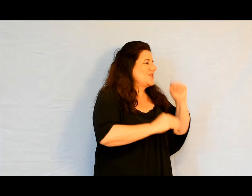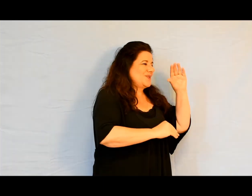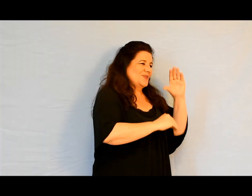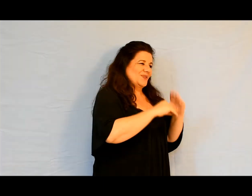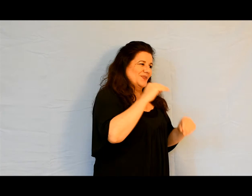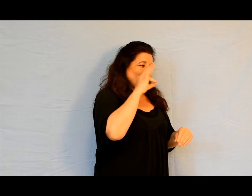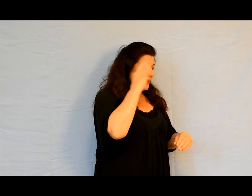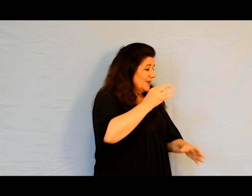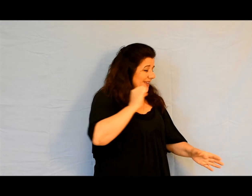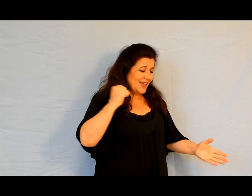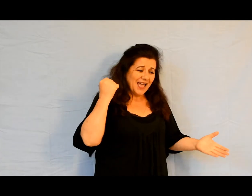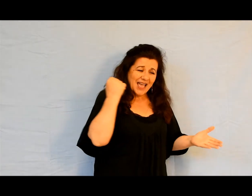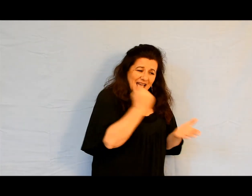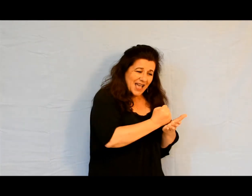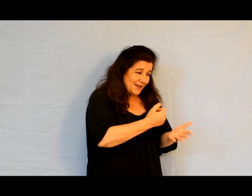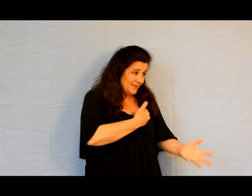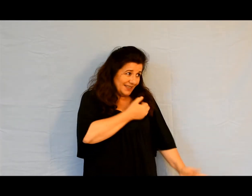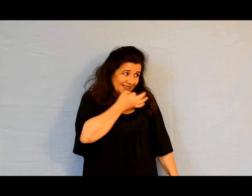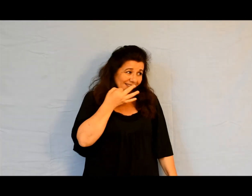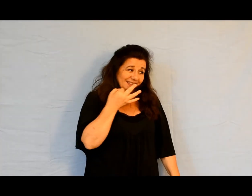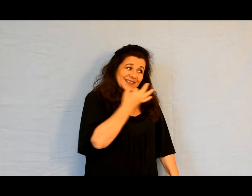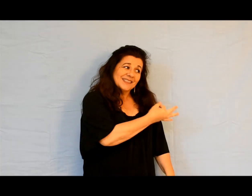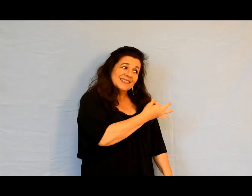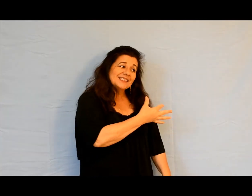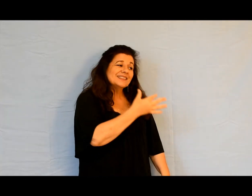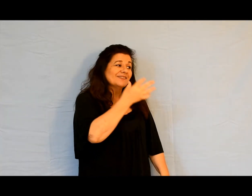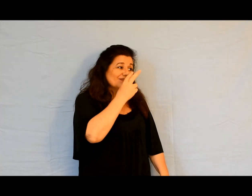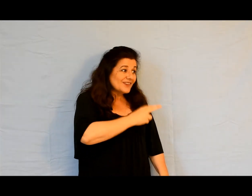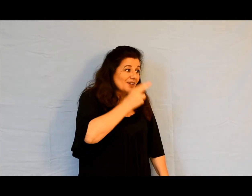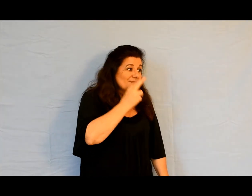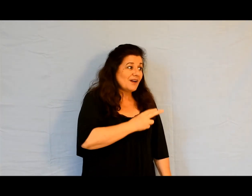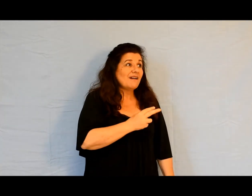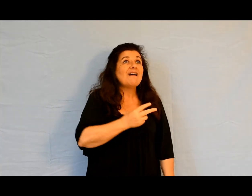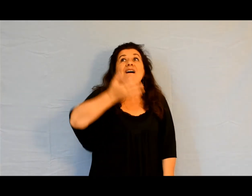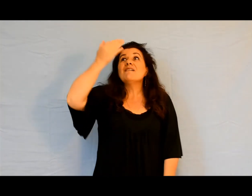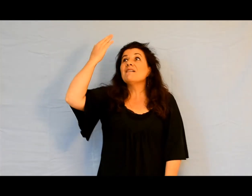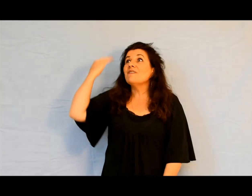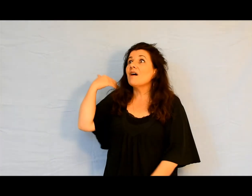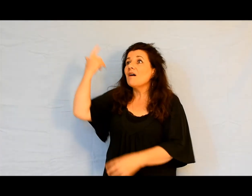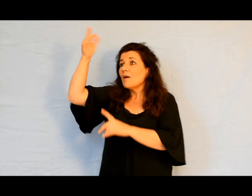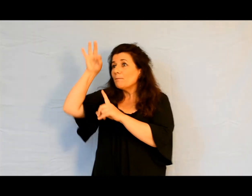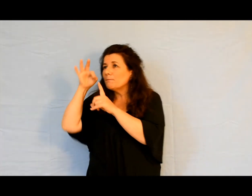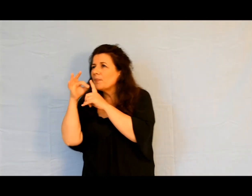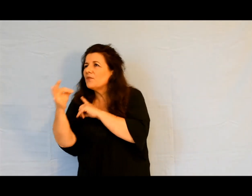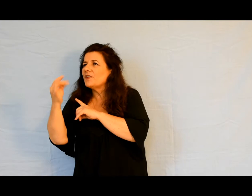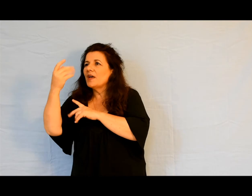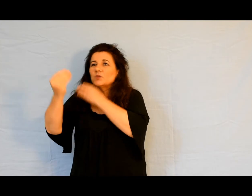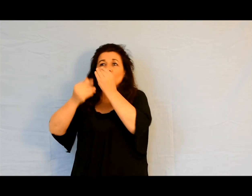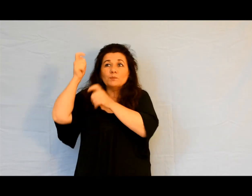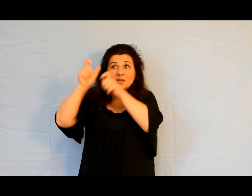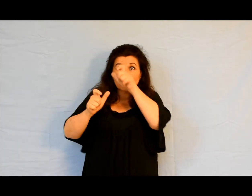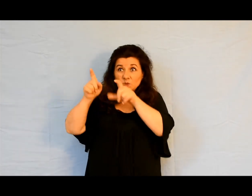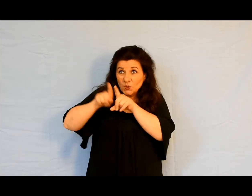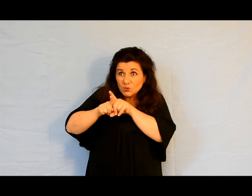Amen, je vous le dis, beaucoup de prophètes et de justes ont désiré voir ce que vous